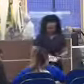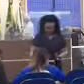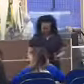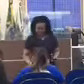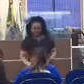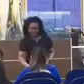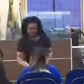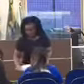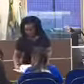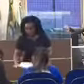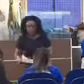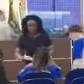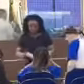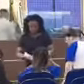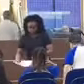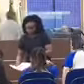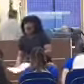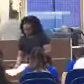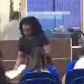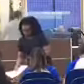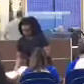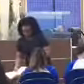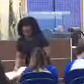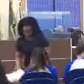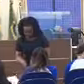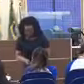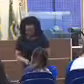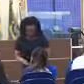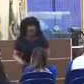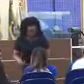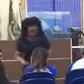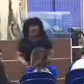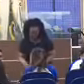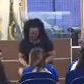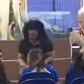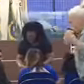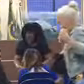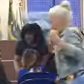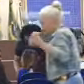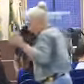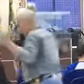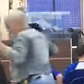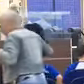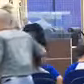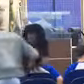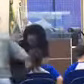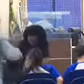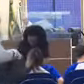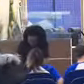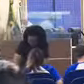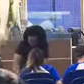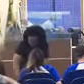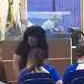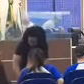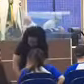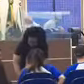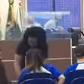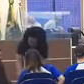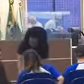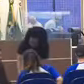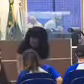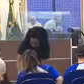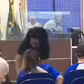2020. Boa tarde você que chega em nossa live, peço que você curta. Daqui a pouco nós voltamos em definitivo com a transmissão da primeira sessão com o